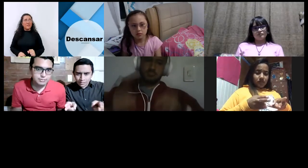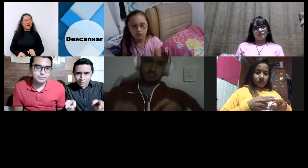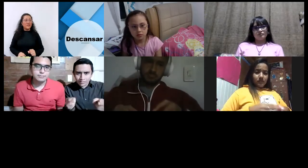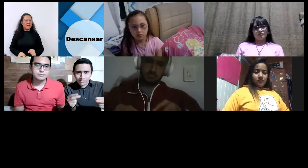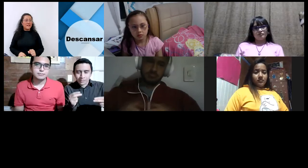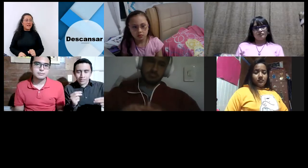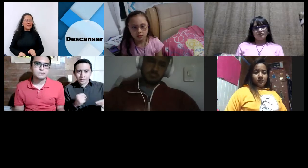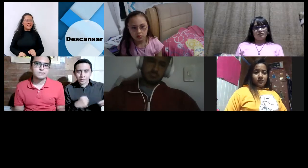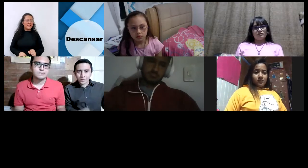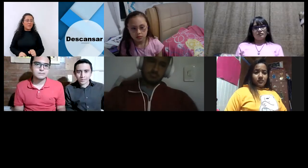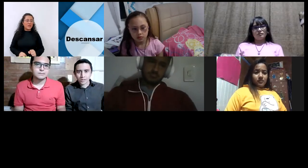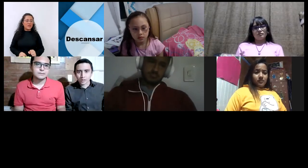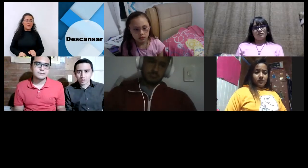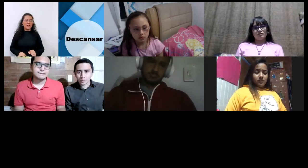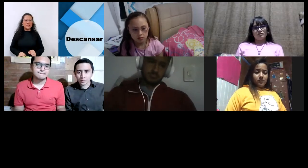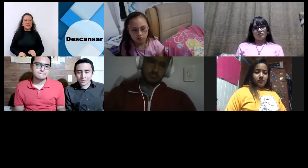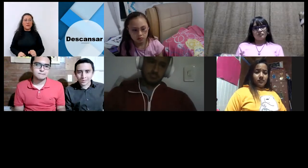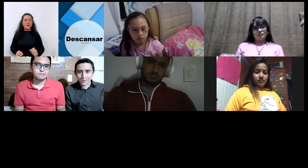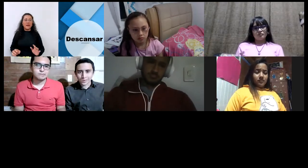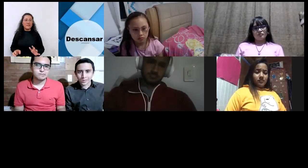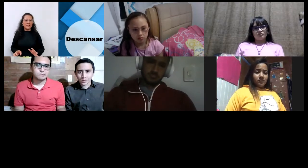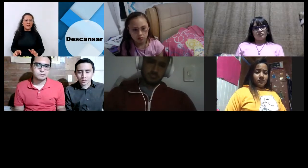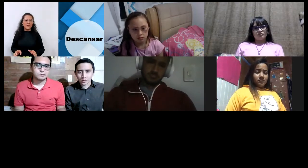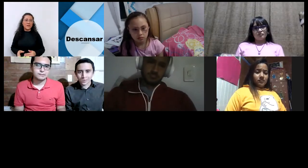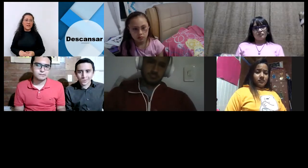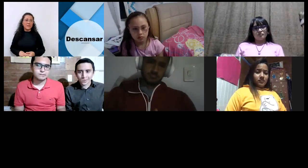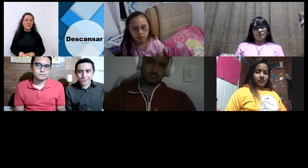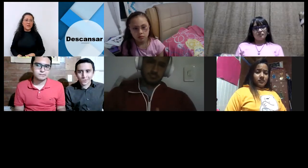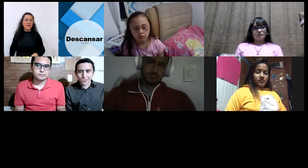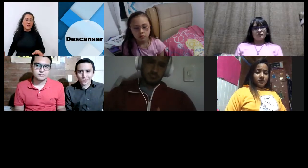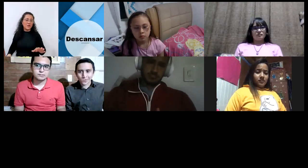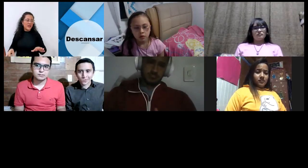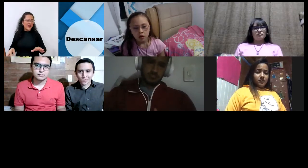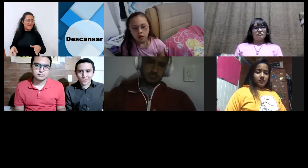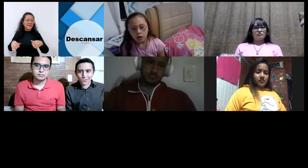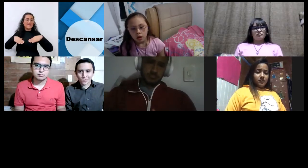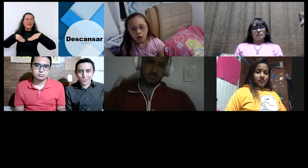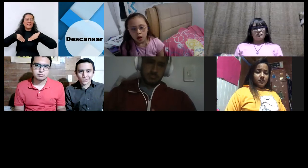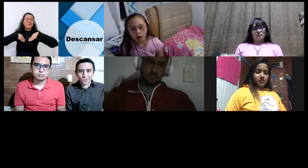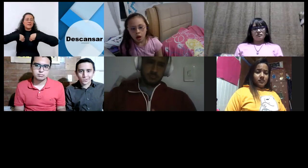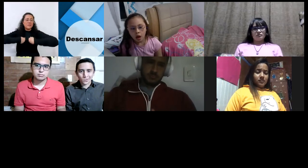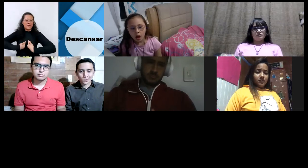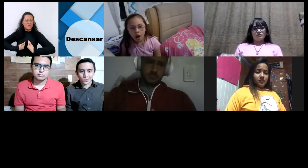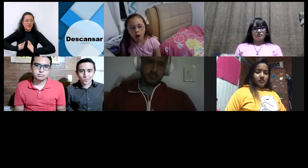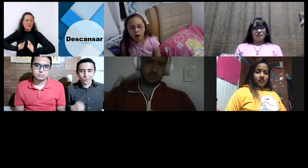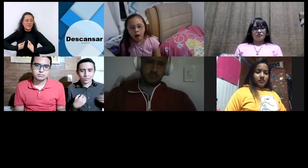Bueno, también en algunas interpretaciones o en canciones cuando cantamos que Dios nos hará descansar, también se puede usar esta.